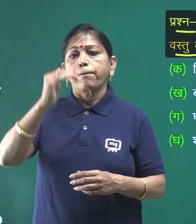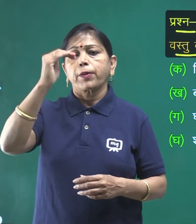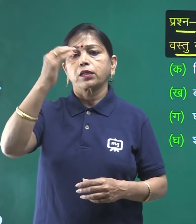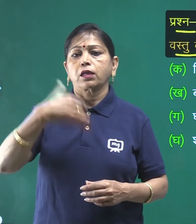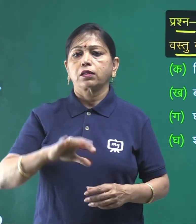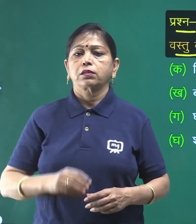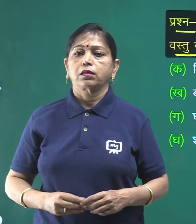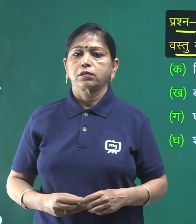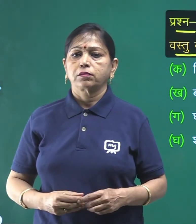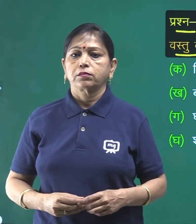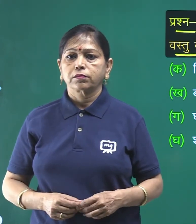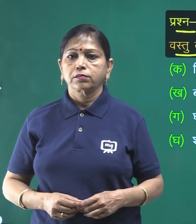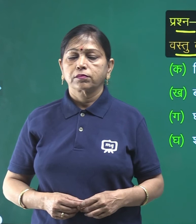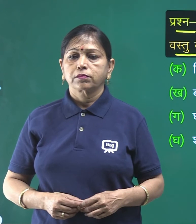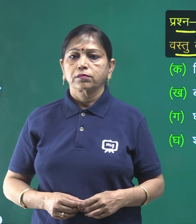है।